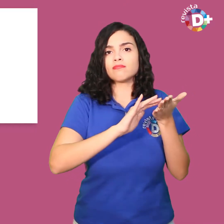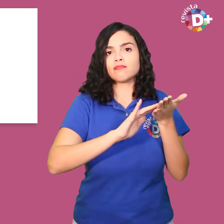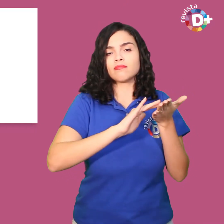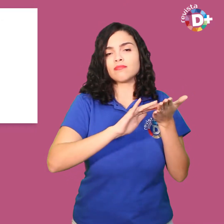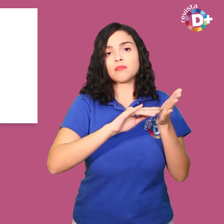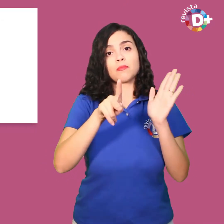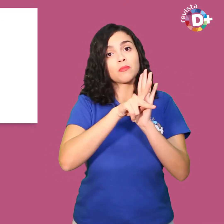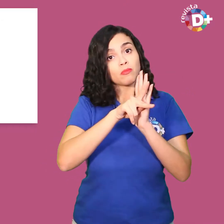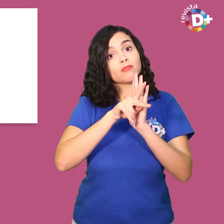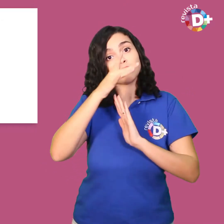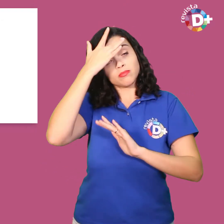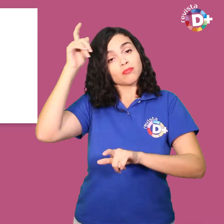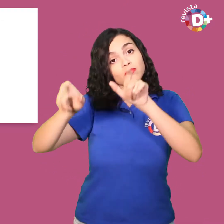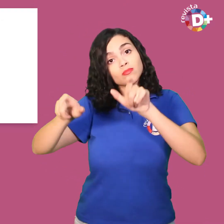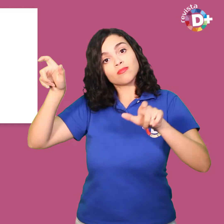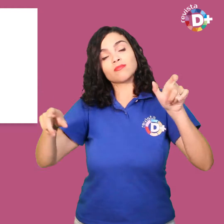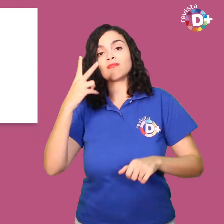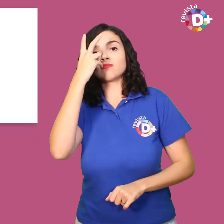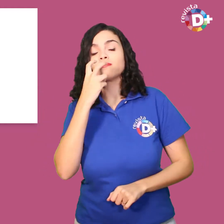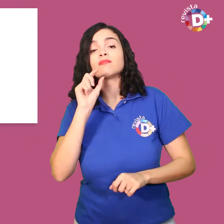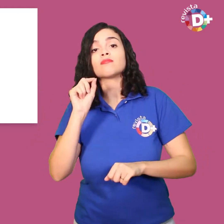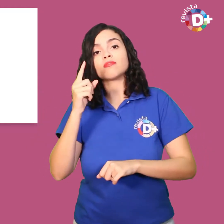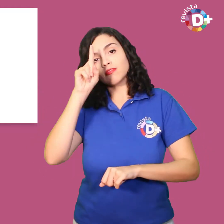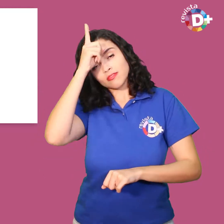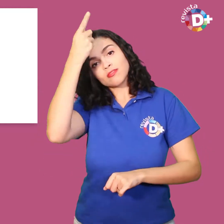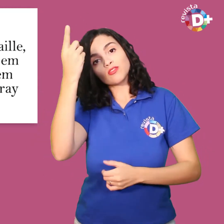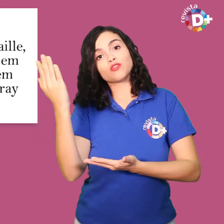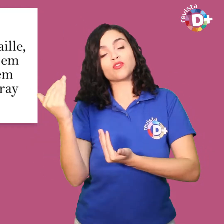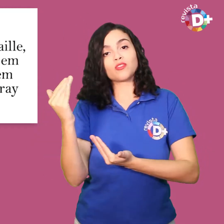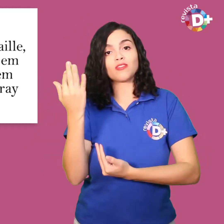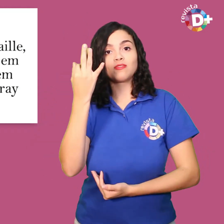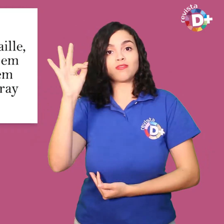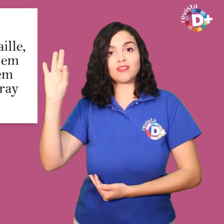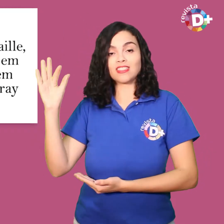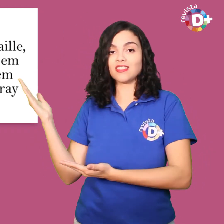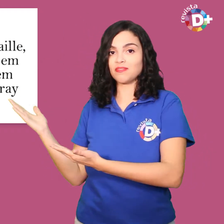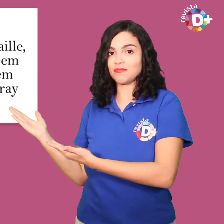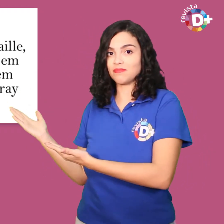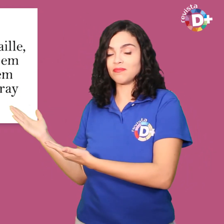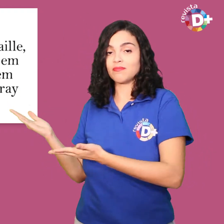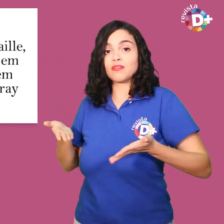pela genialidade do jovem francês Louis Braille, nascido em